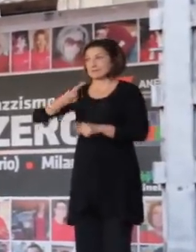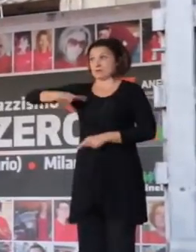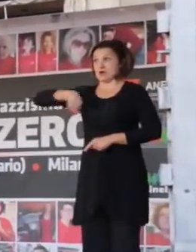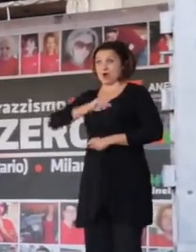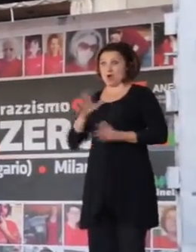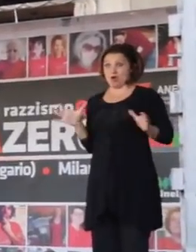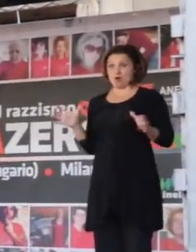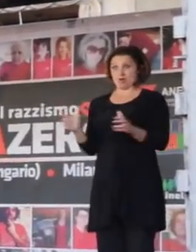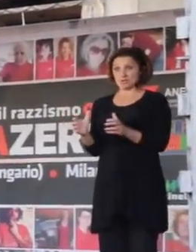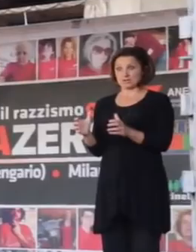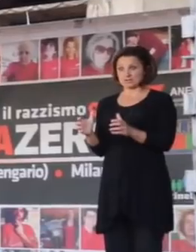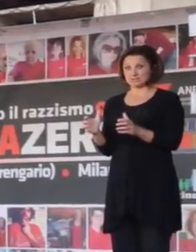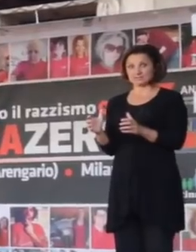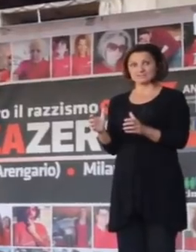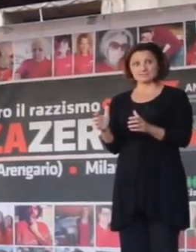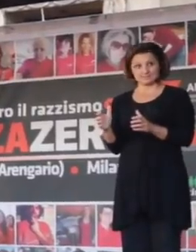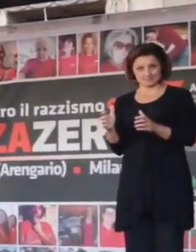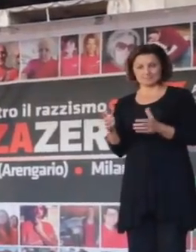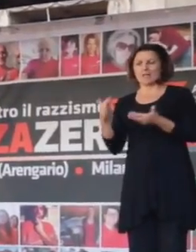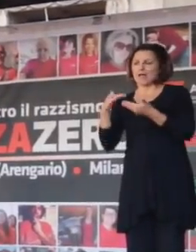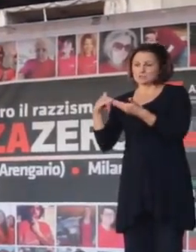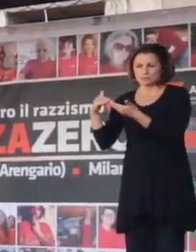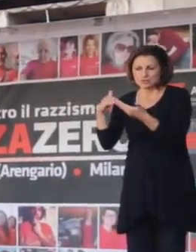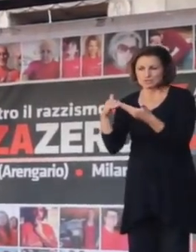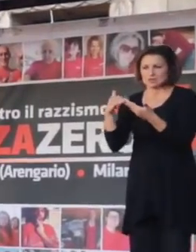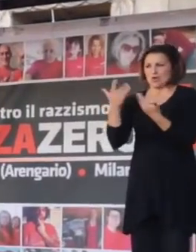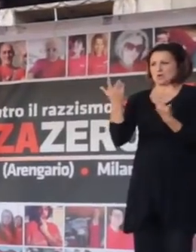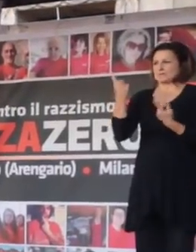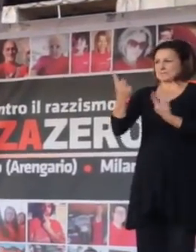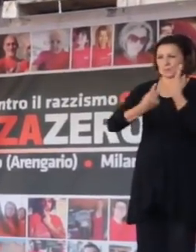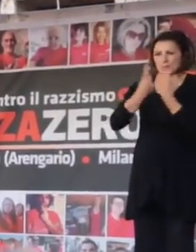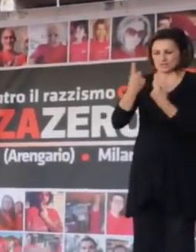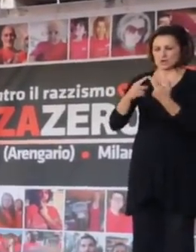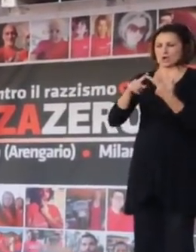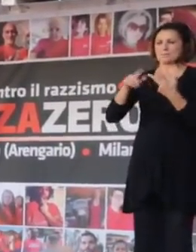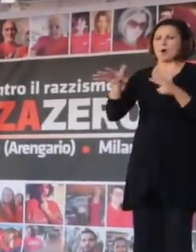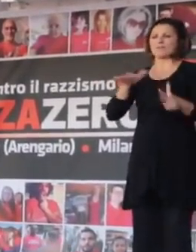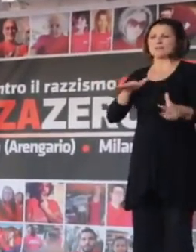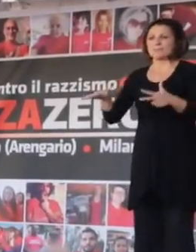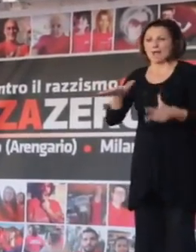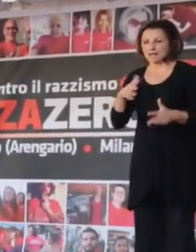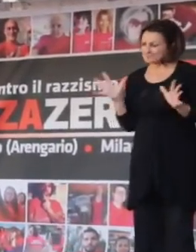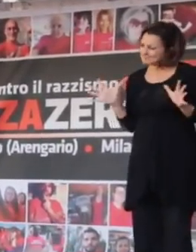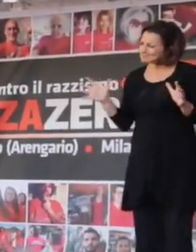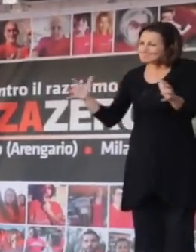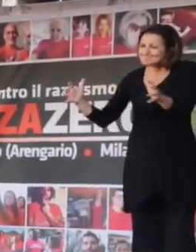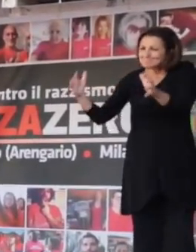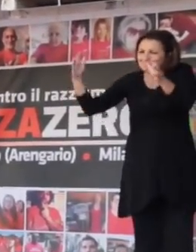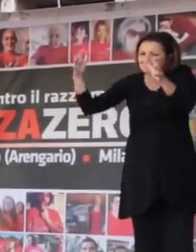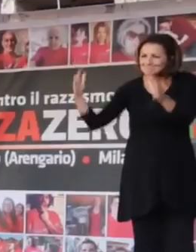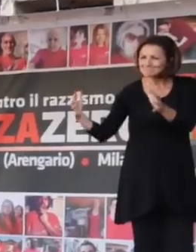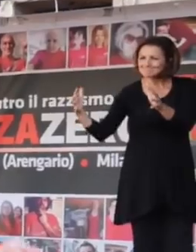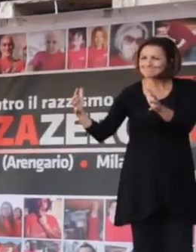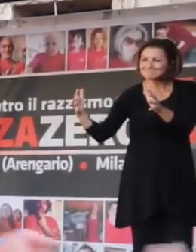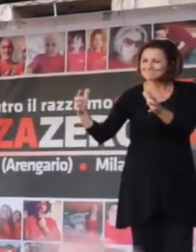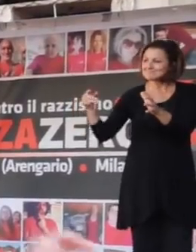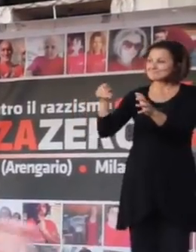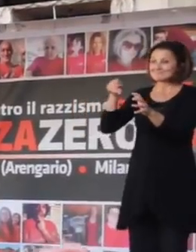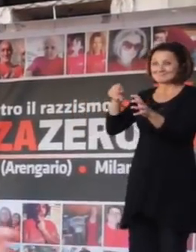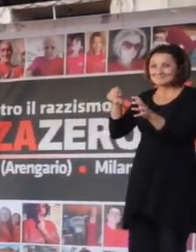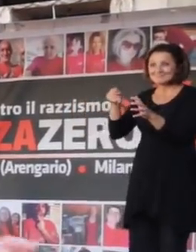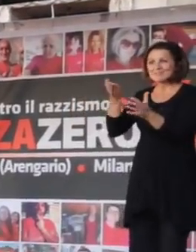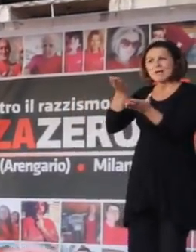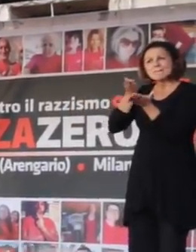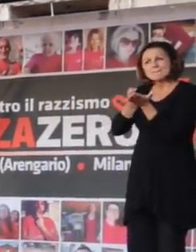fra di noi, fra realtà, fra associazioni, fra movimenti, provare a praticare un